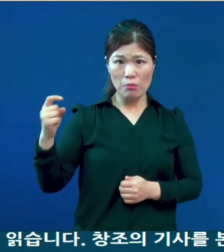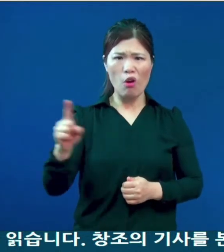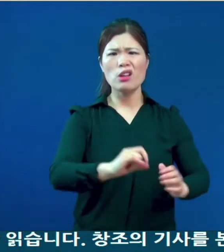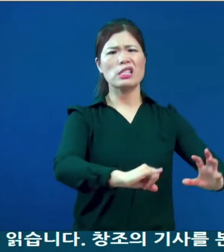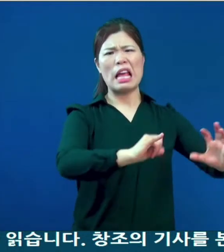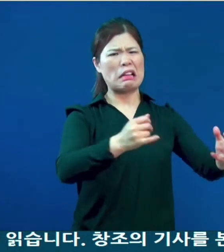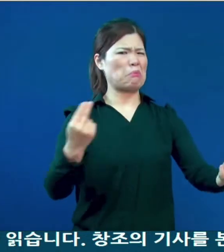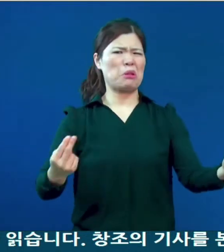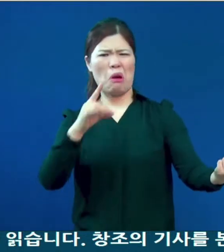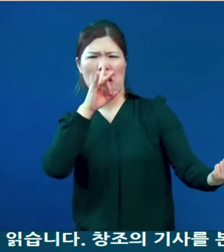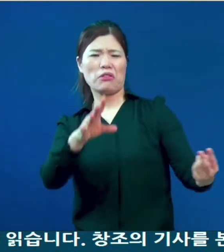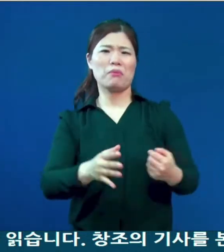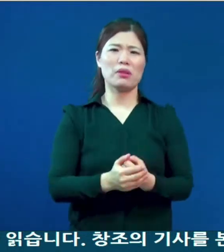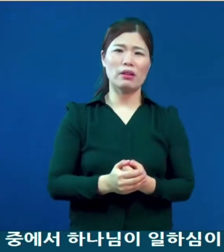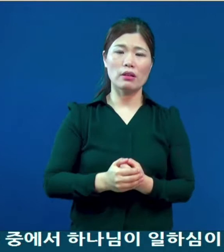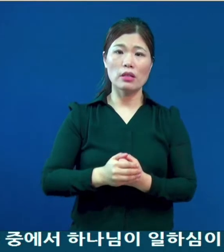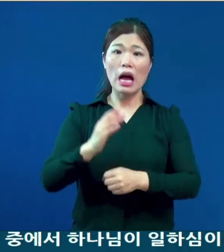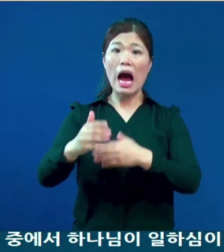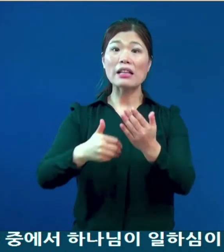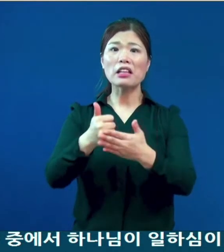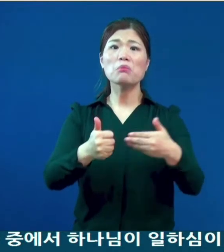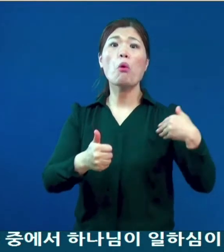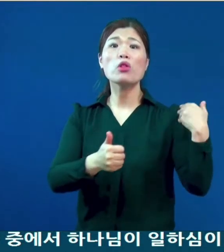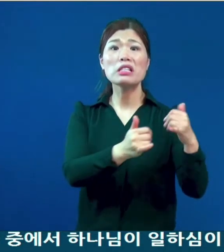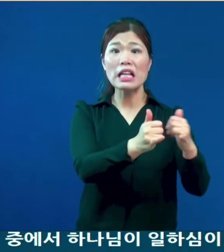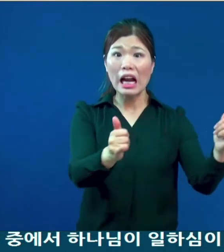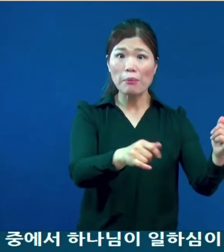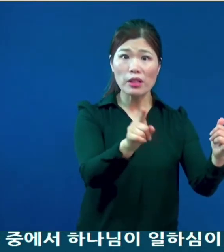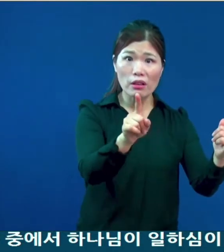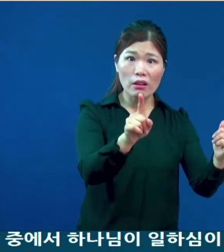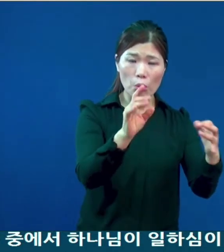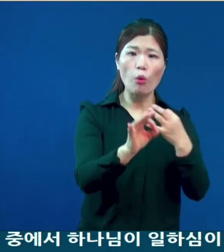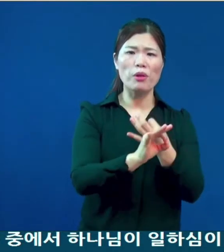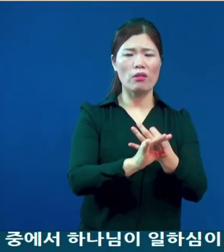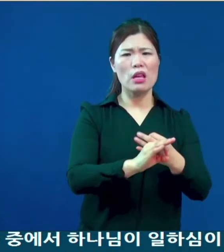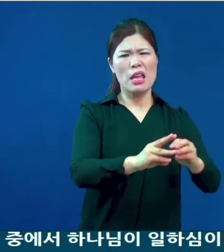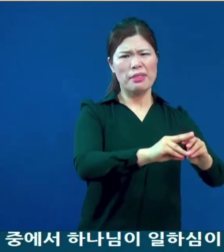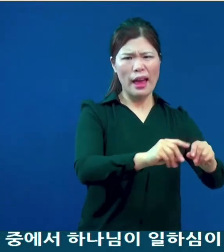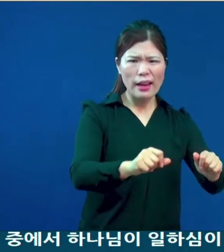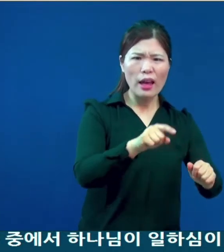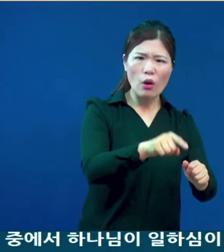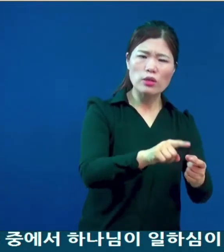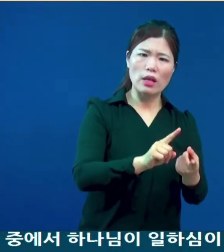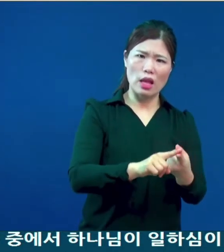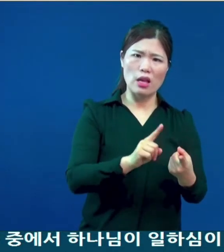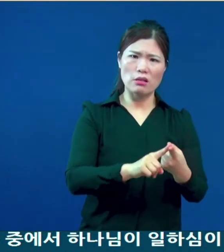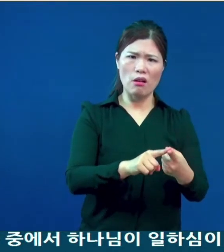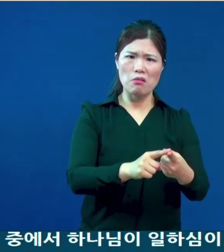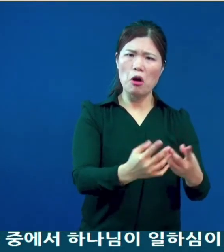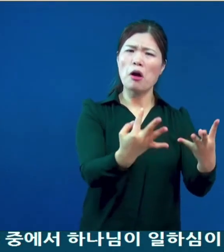다르죠. 하나님을 모르는 사람들은 땅의 현상, 땅의 것, 그것의